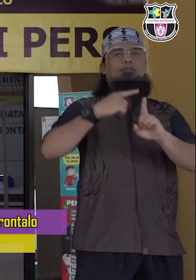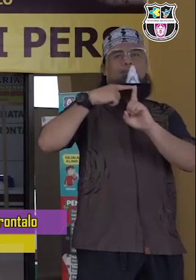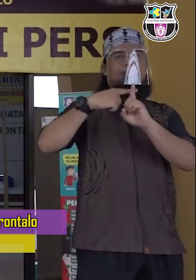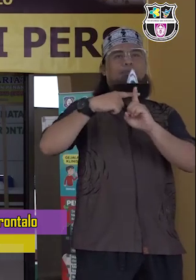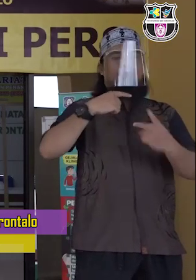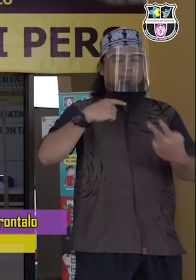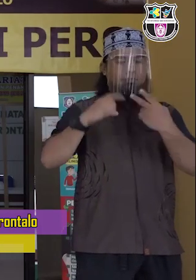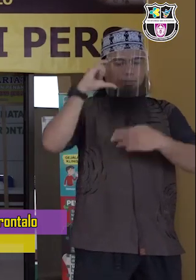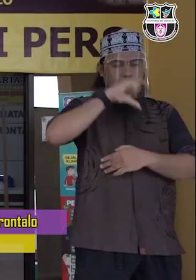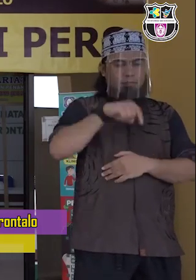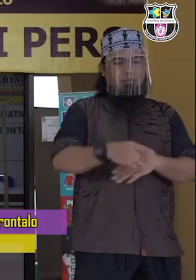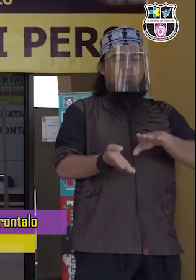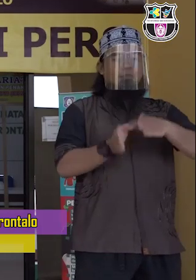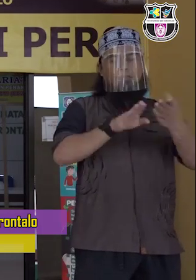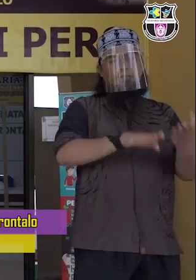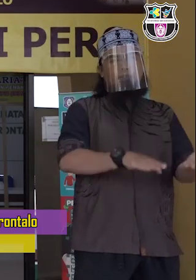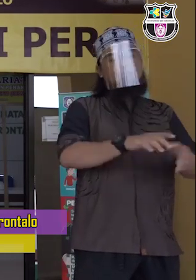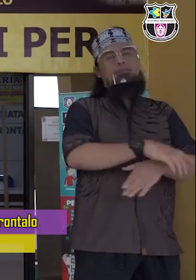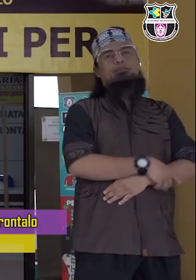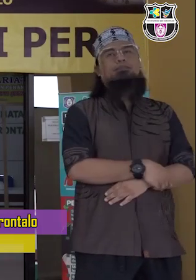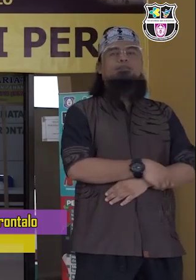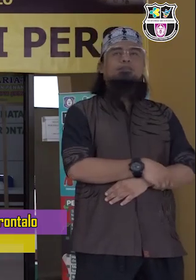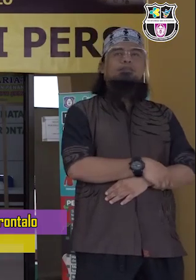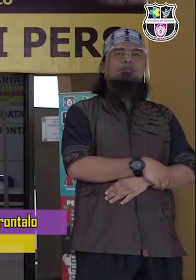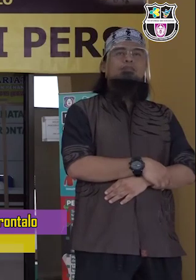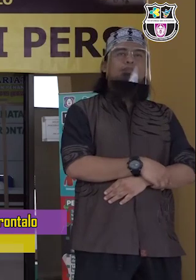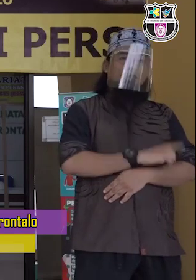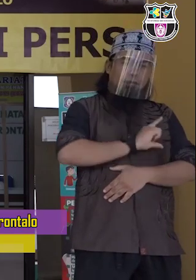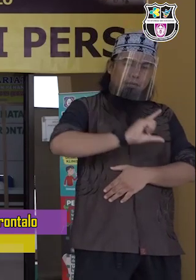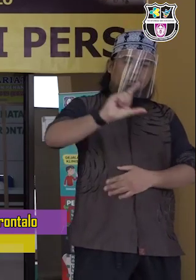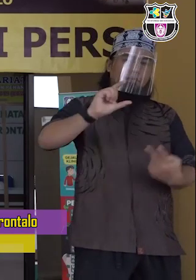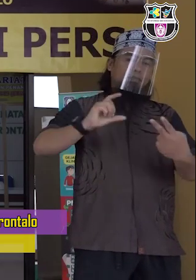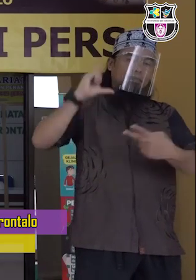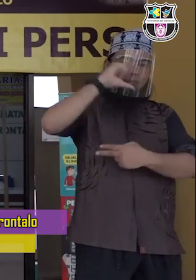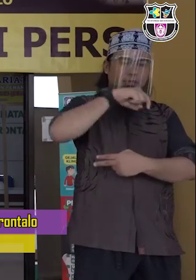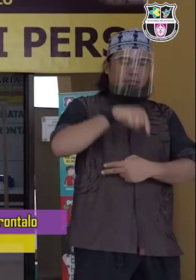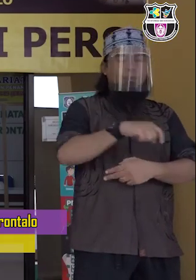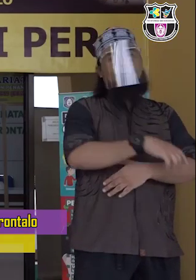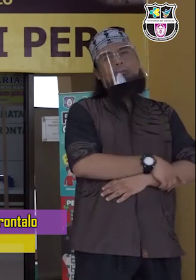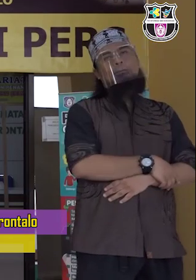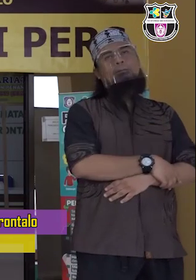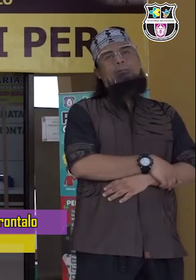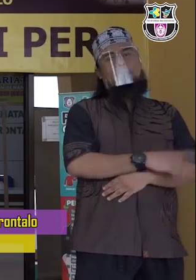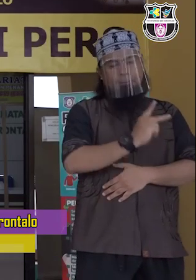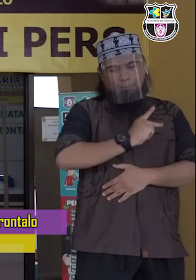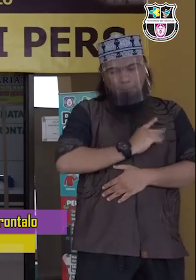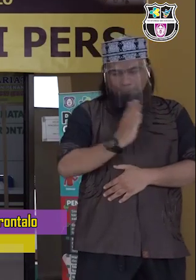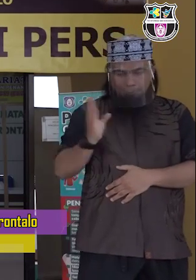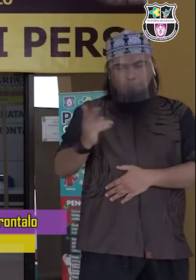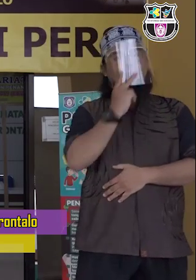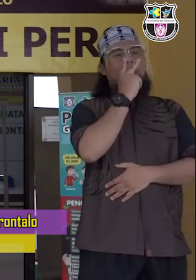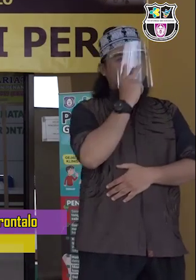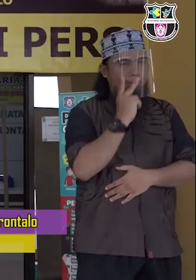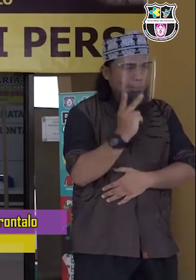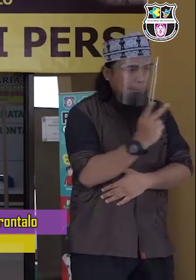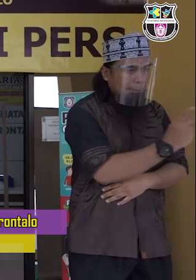COVID-19 yang meninggal. Selama masa pandemi COVID ini, kami melihat